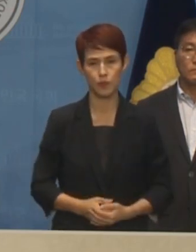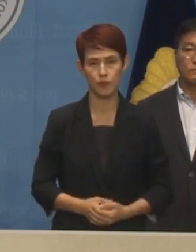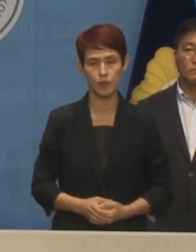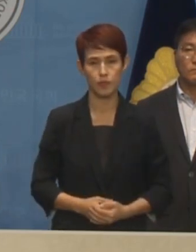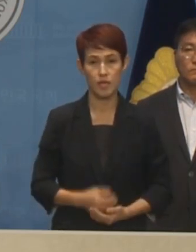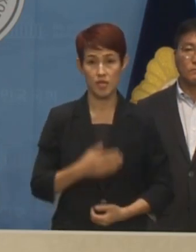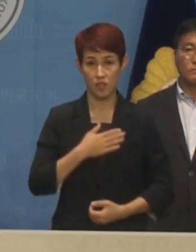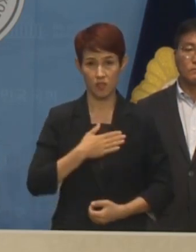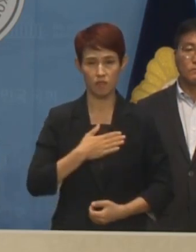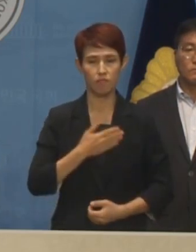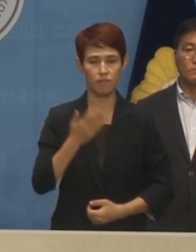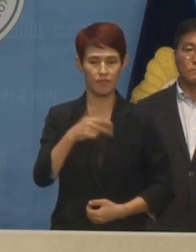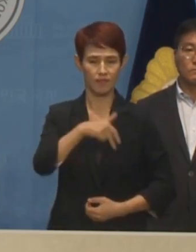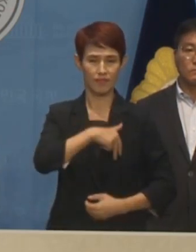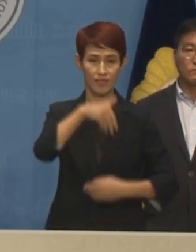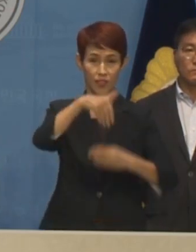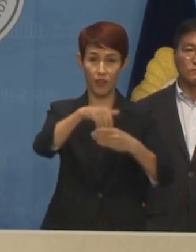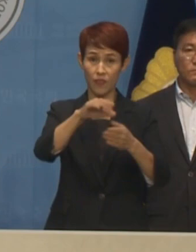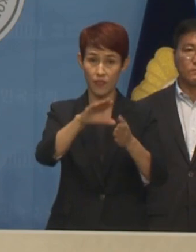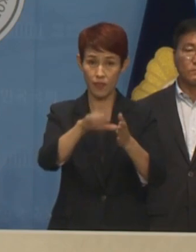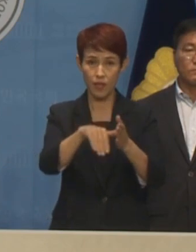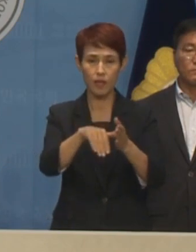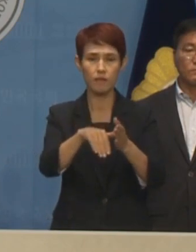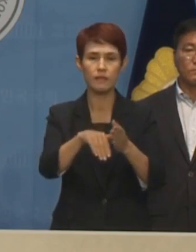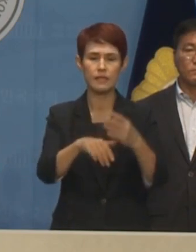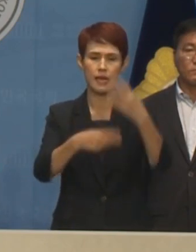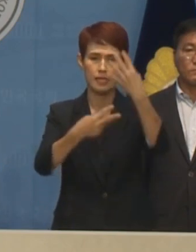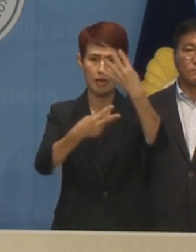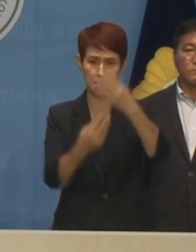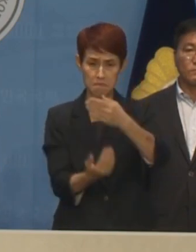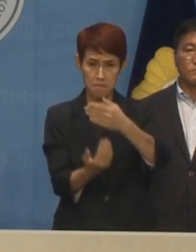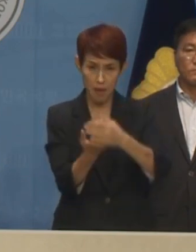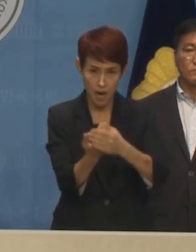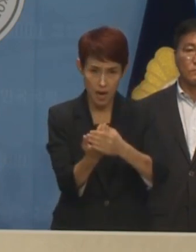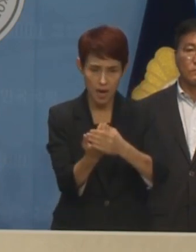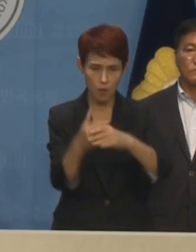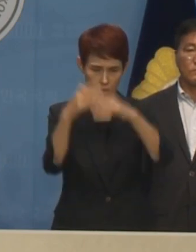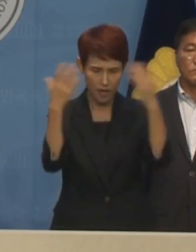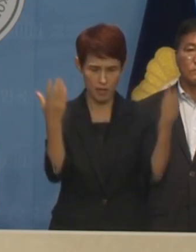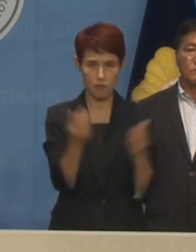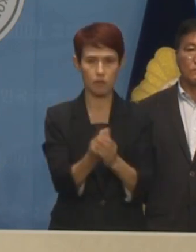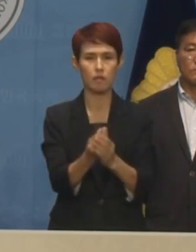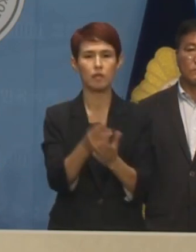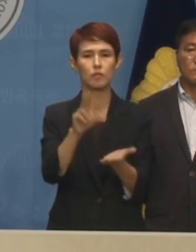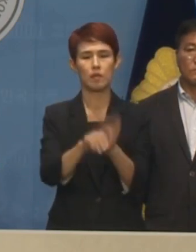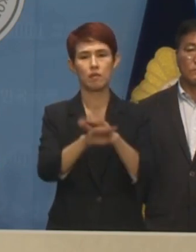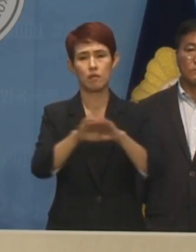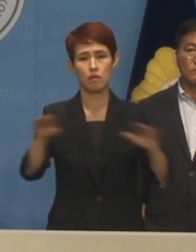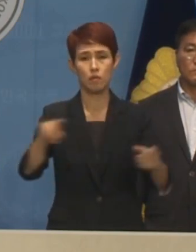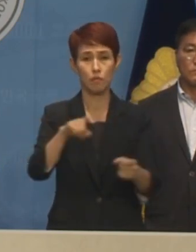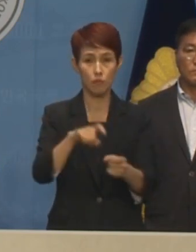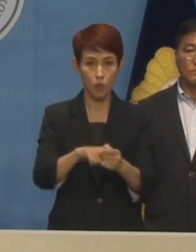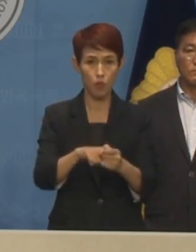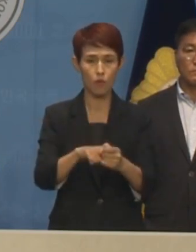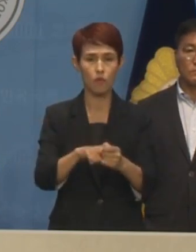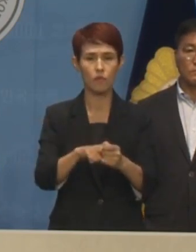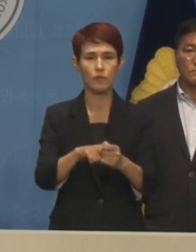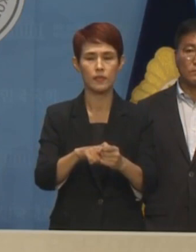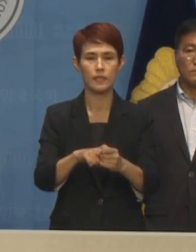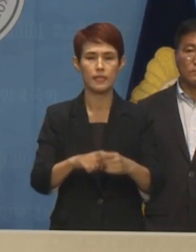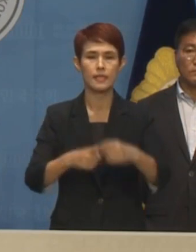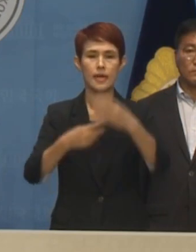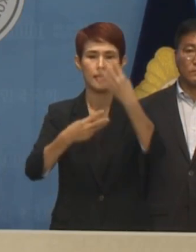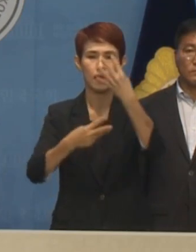지난 총선을 앞두고 제주 4.3이 정의롭고 완전한 해결을 위한 문대림의 4.3